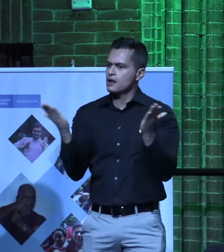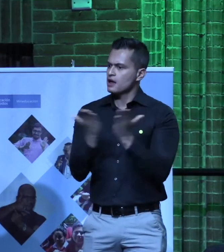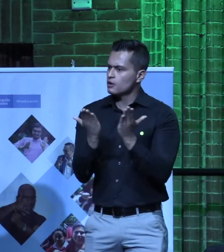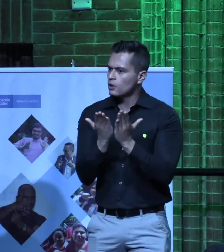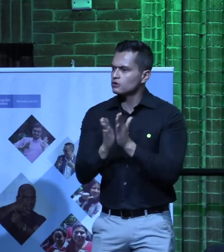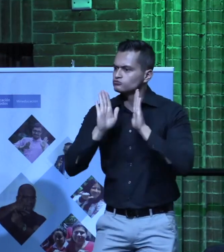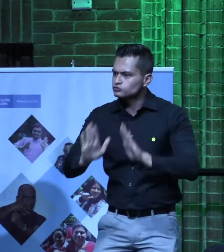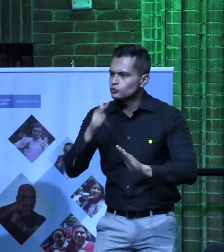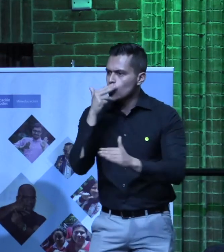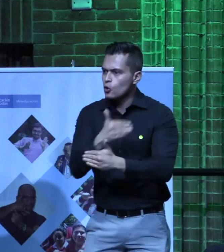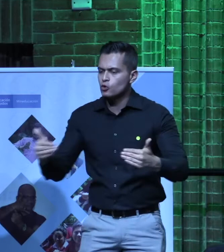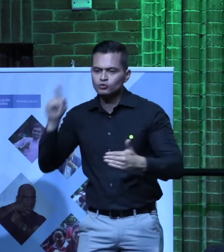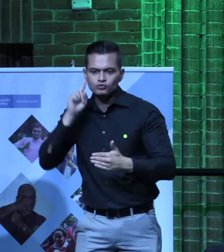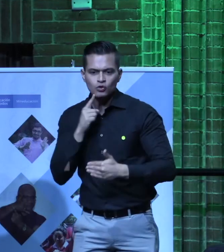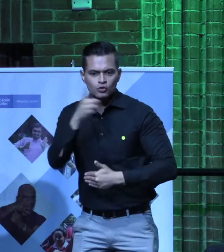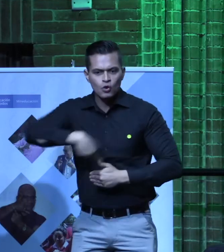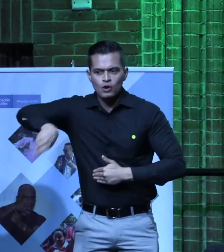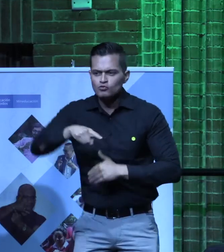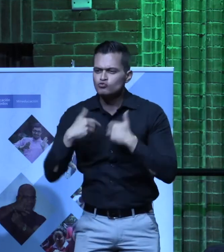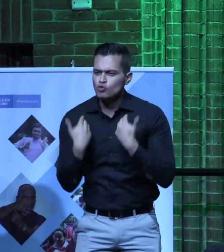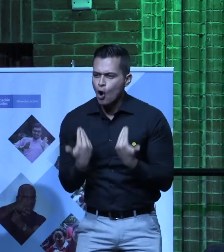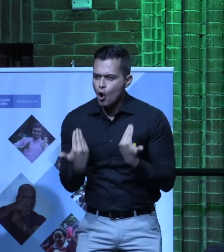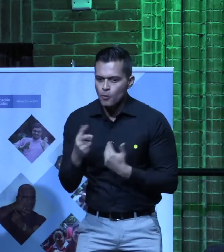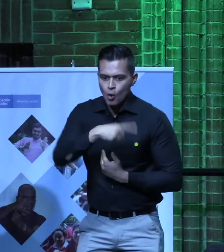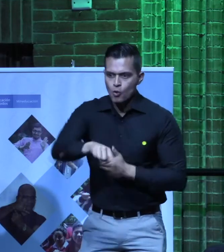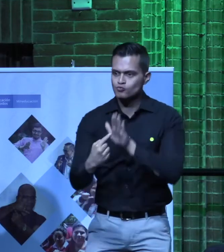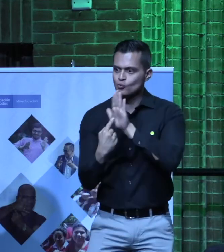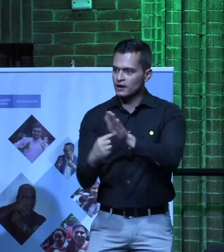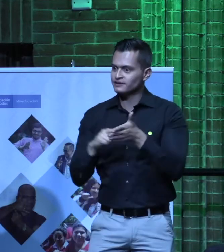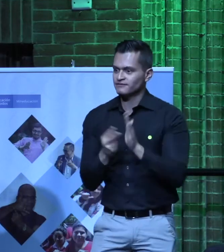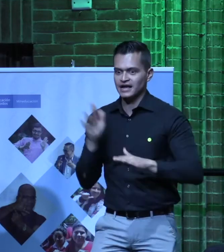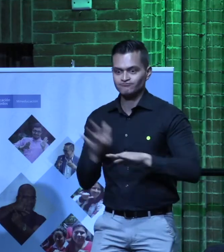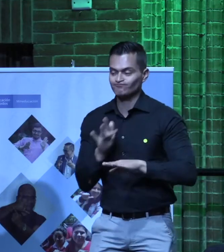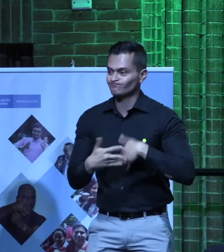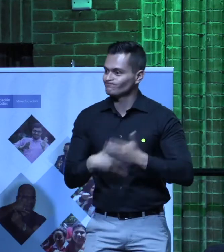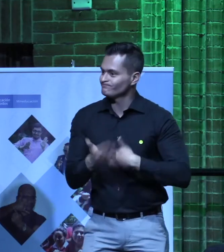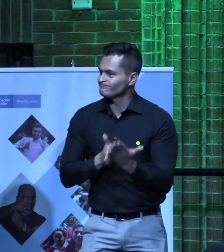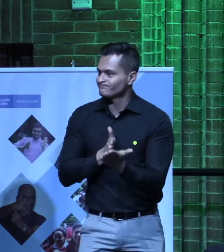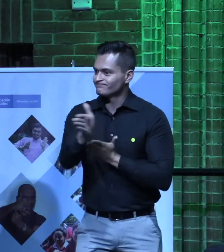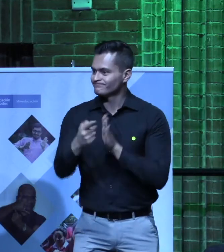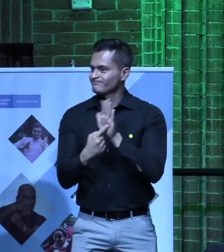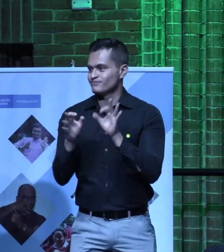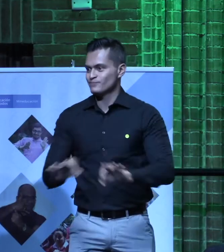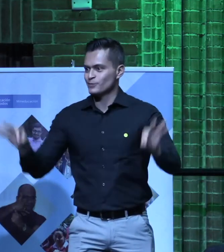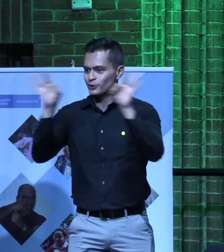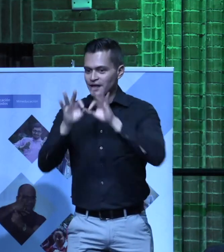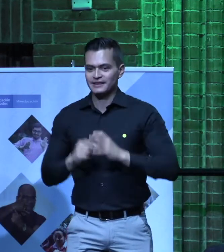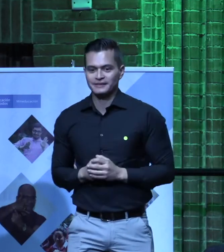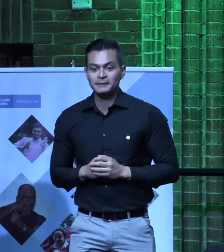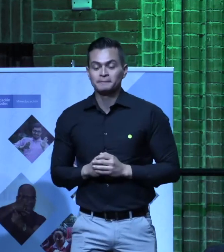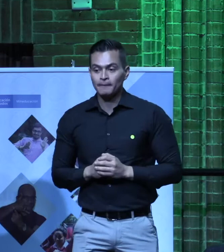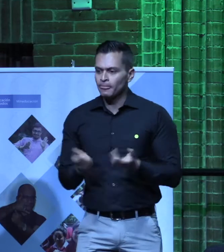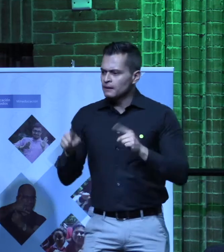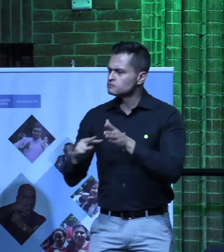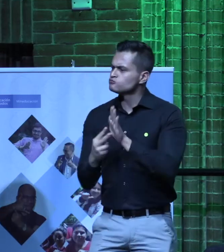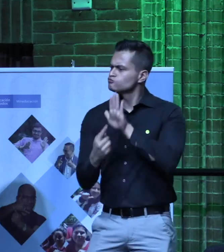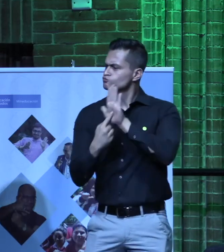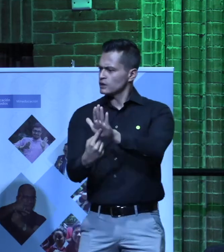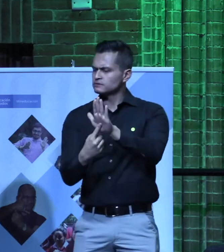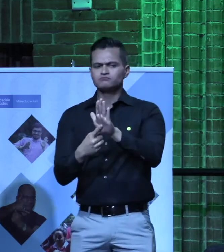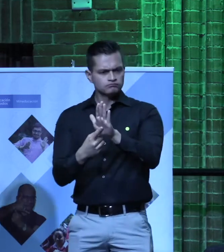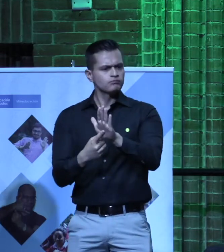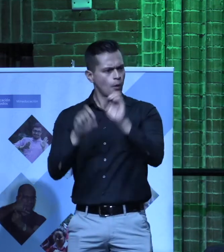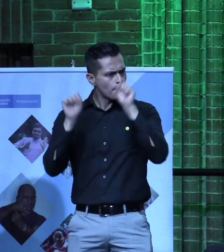niños sordos y nosotros queremos seguir respaldando esa iniciativa. Además, queremos seguir mostrando que sí se puede. Con la voluntad de